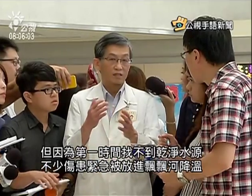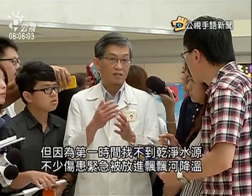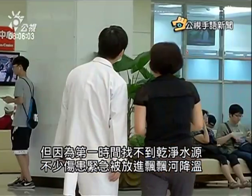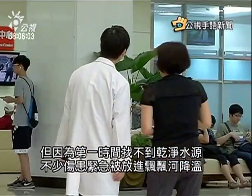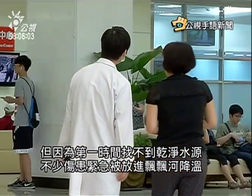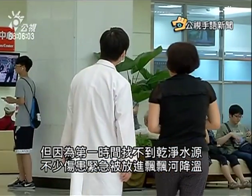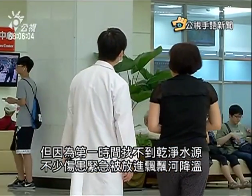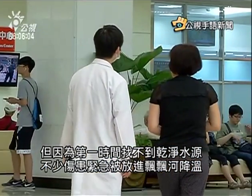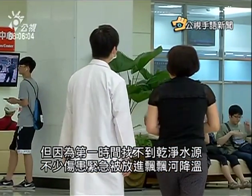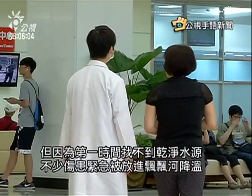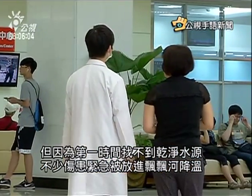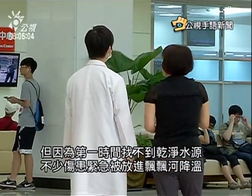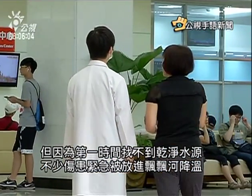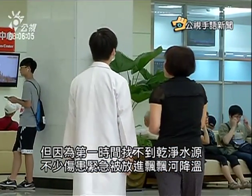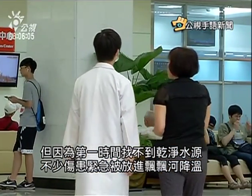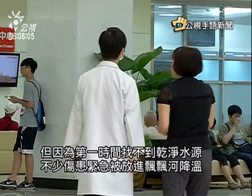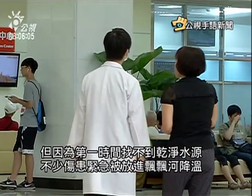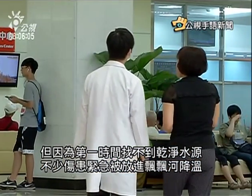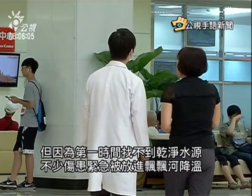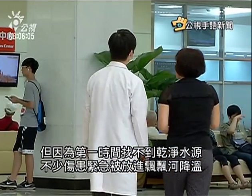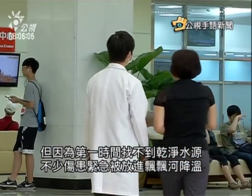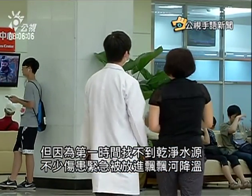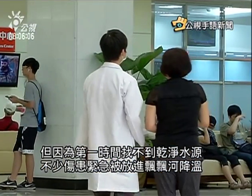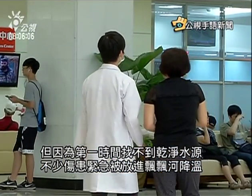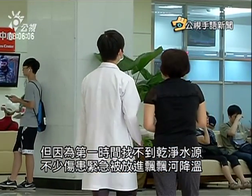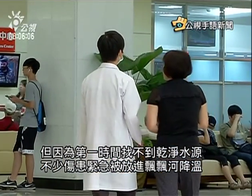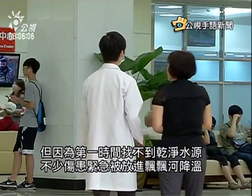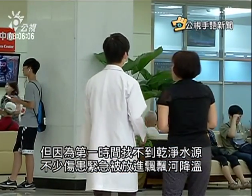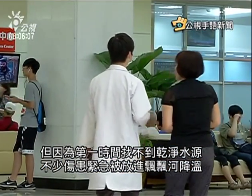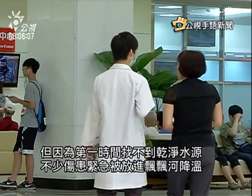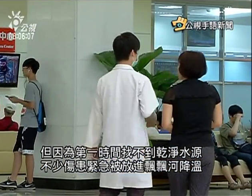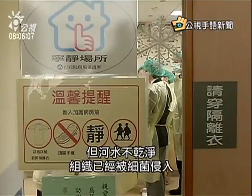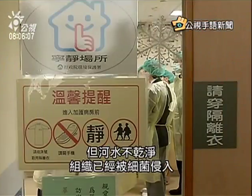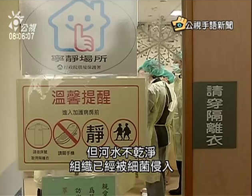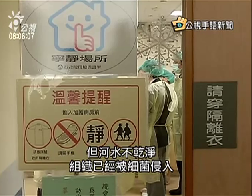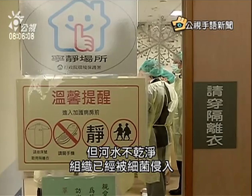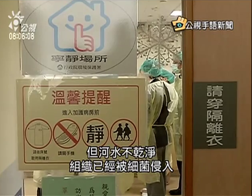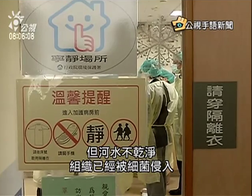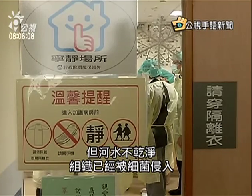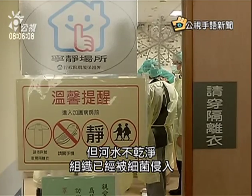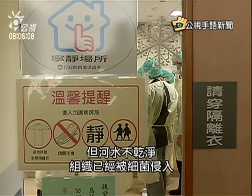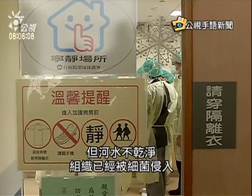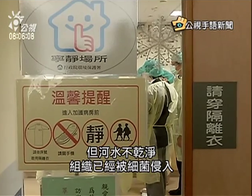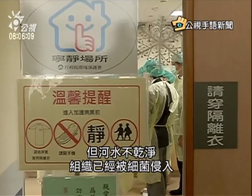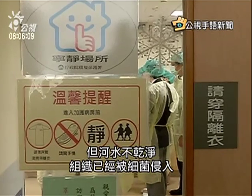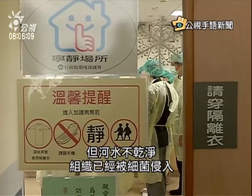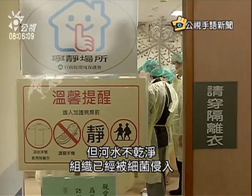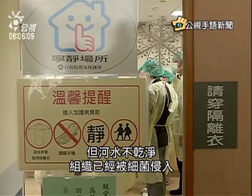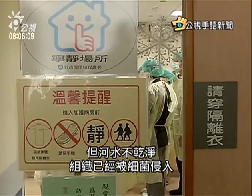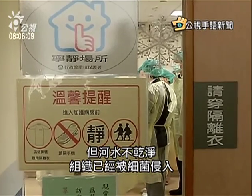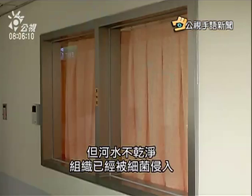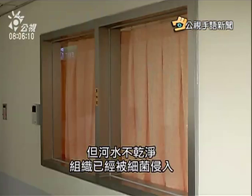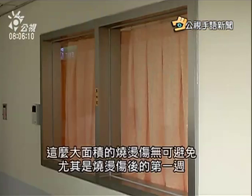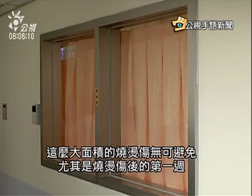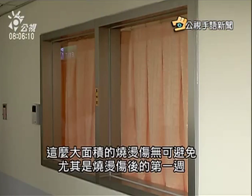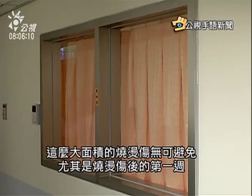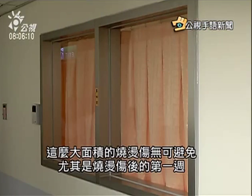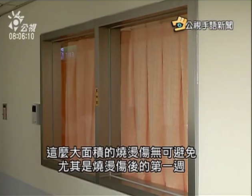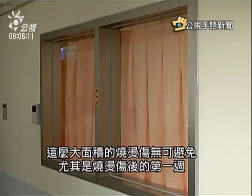净的水源，不少伤患紧急被放进飘飘河降温，但河水不干净，组织已经被细菌侵入，这么大面积的烧烫伤无